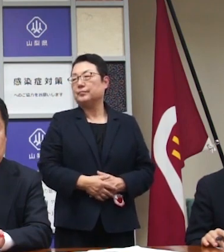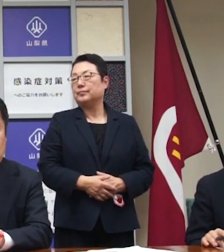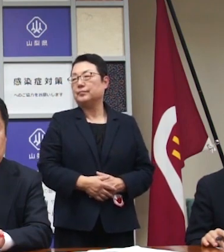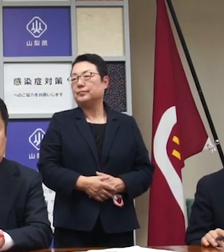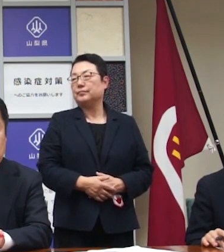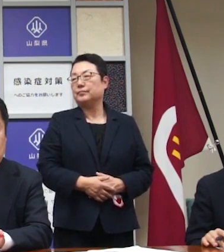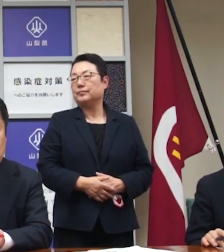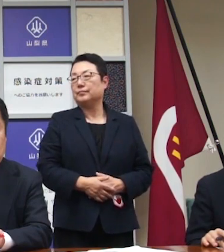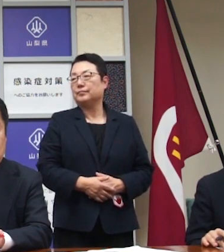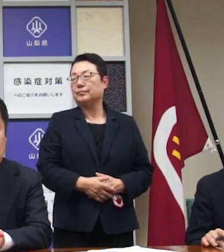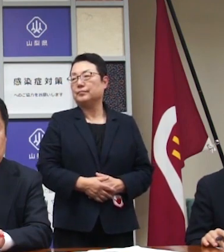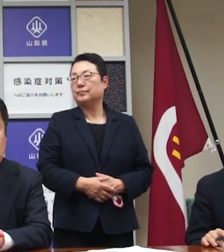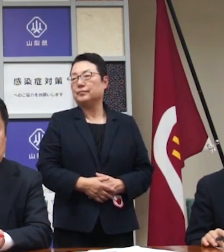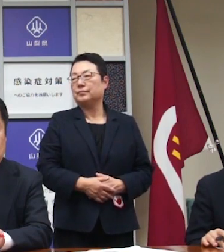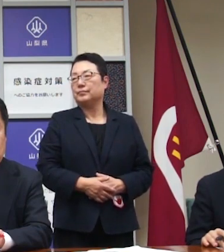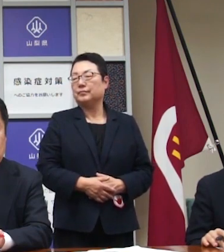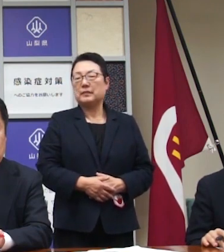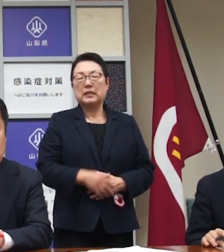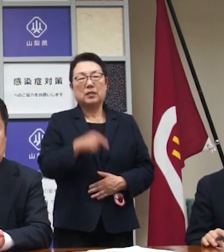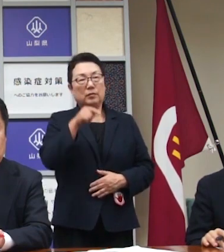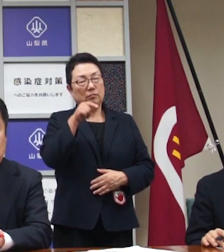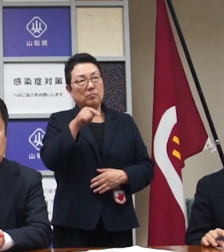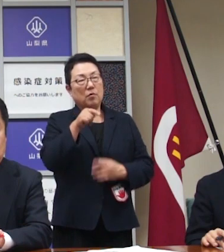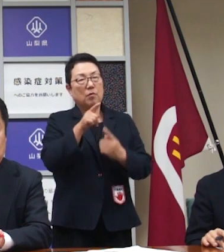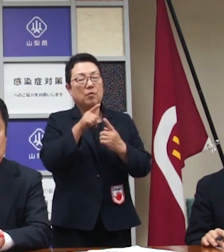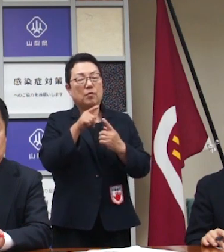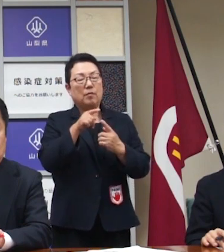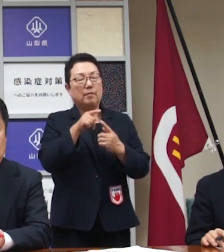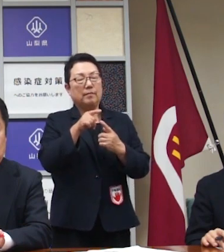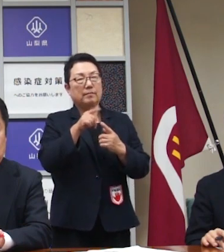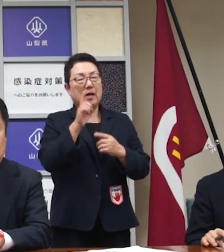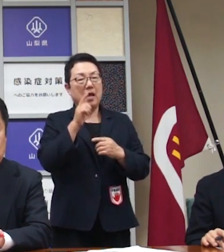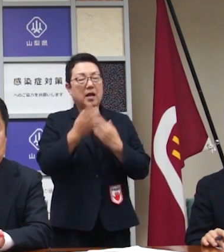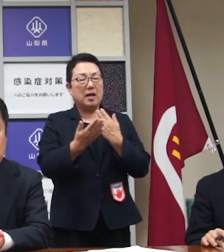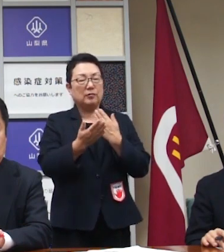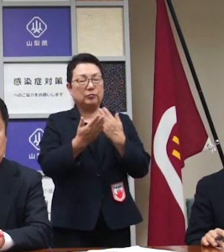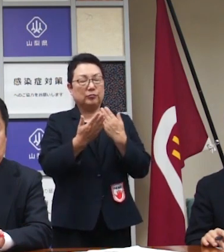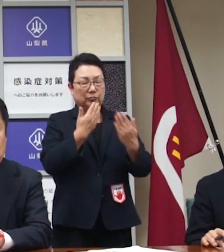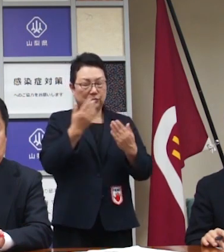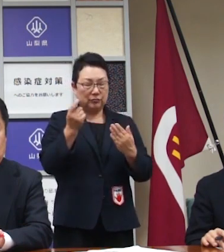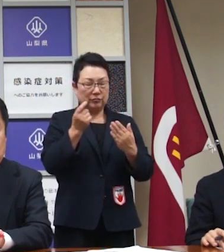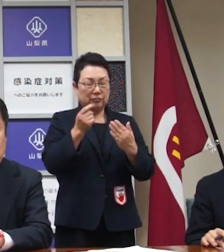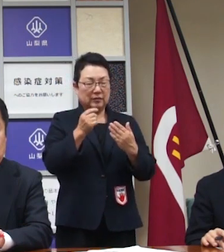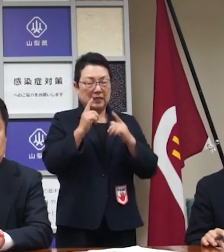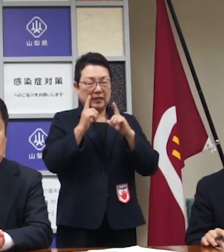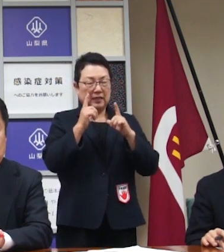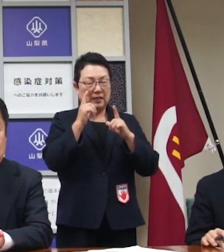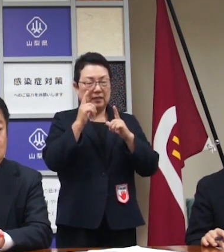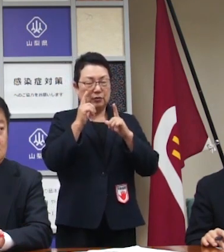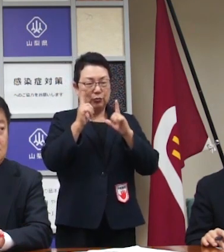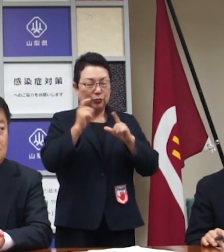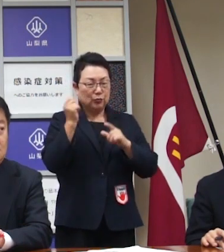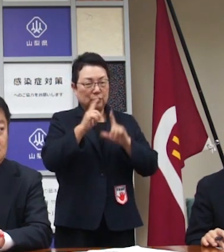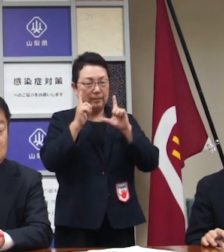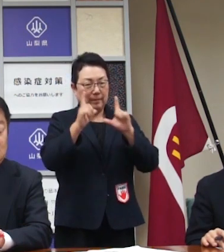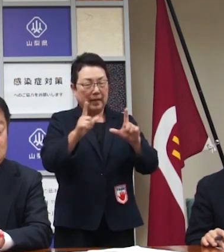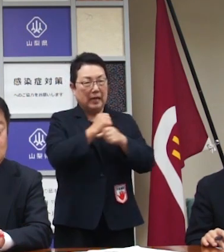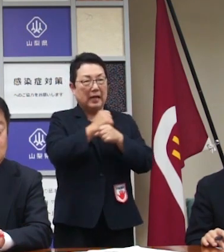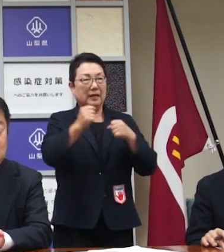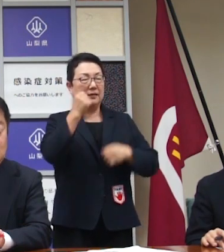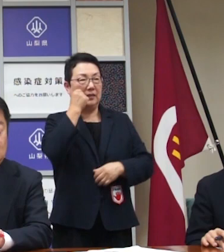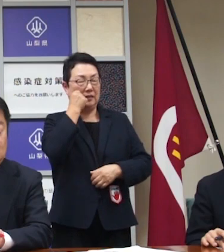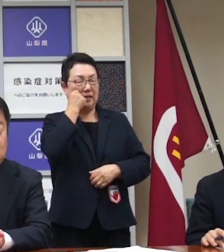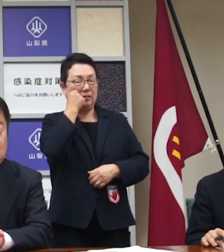それはちょっと相手もあることなので、一概に言えないところもあ